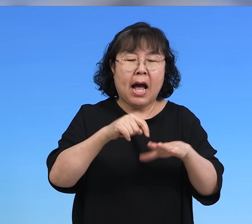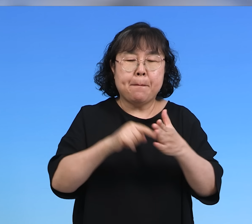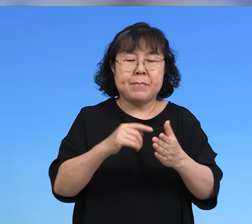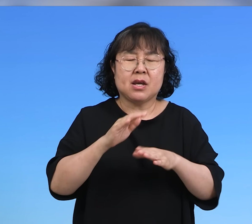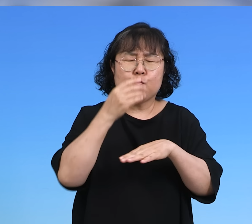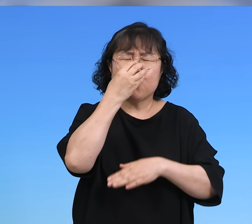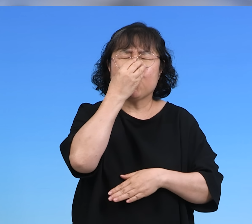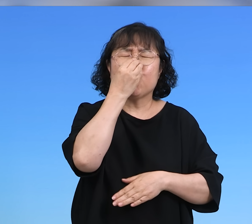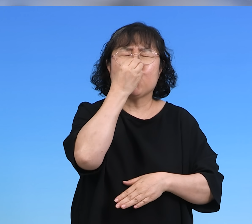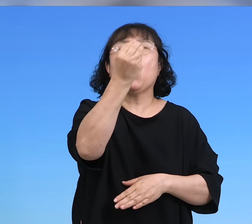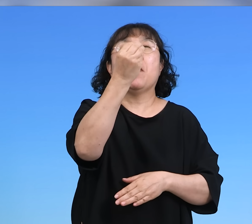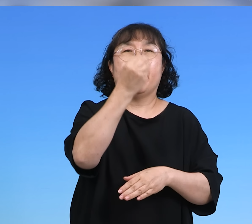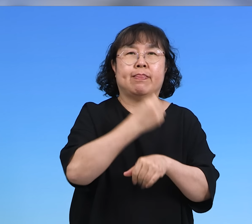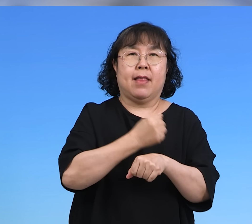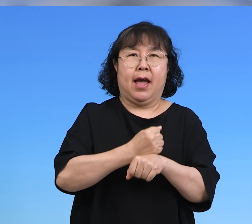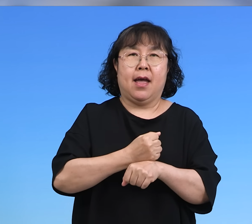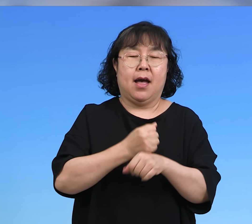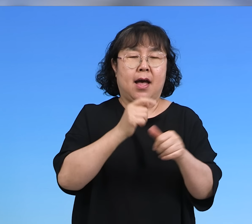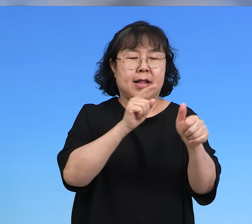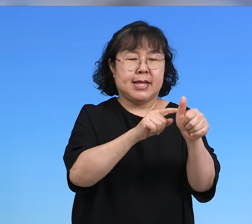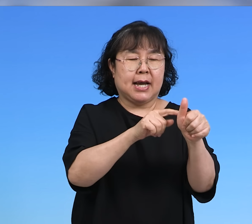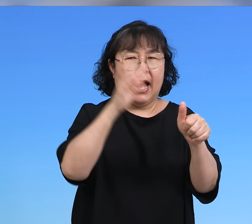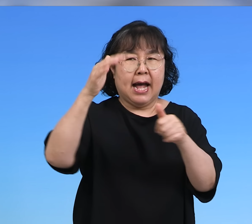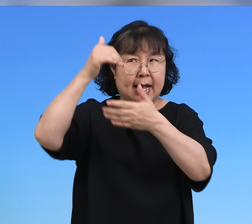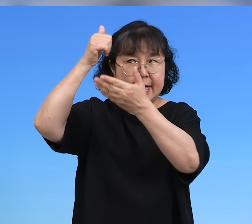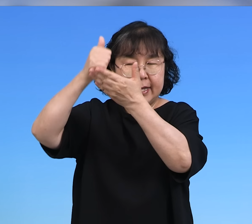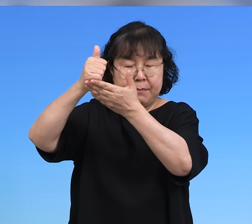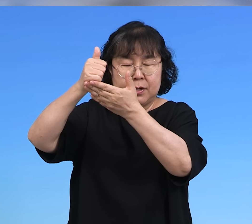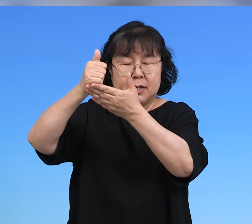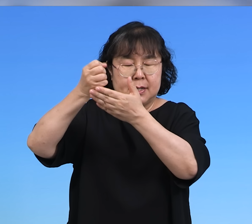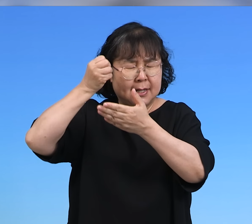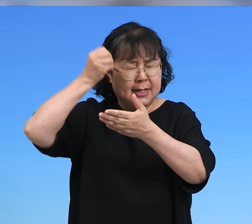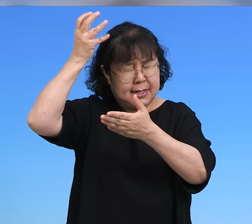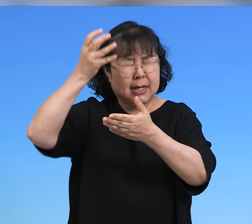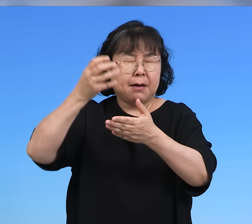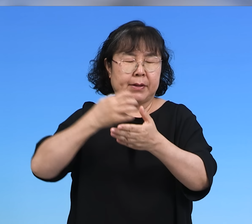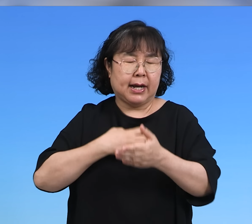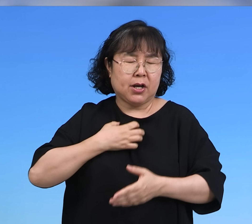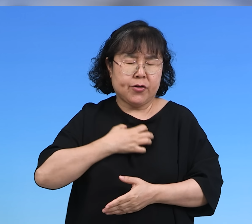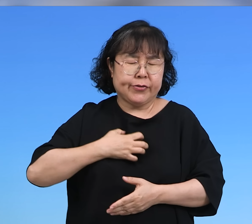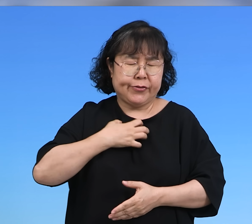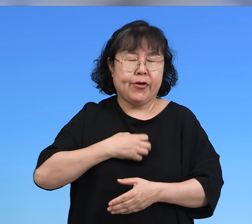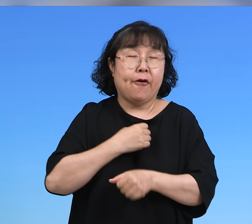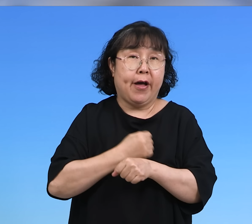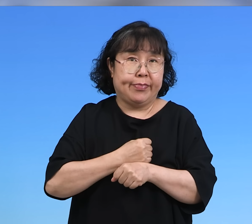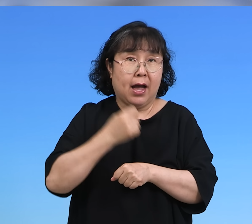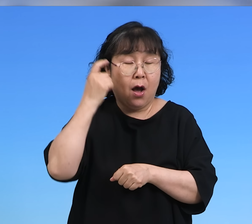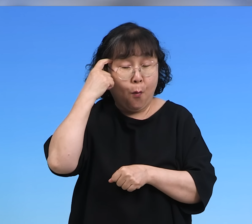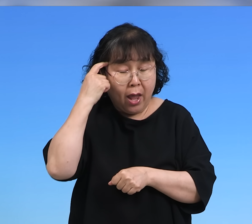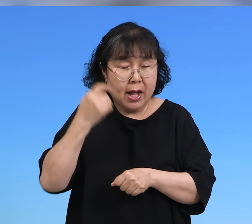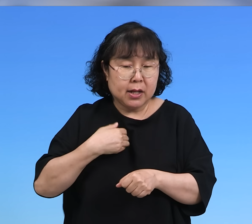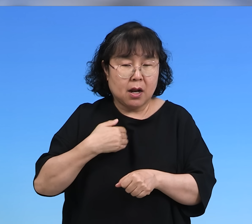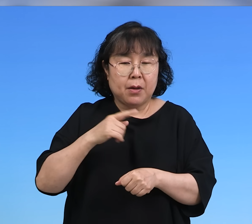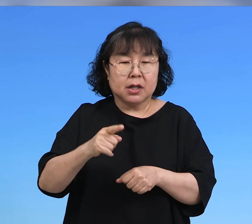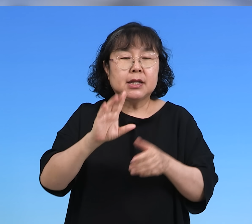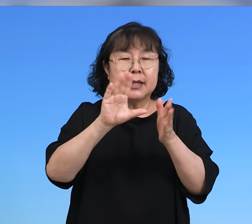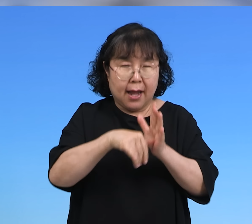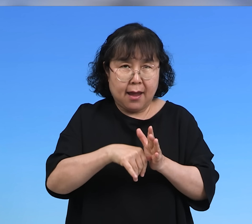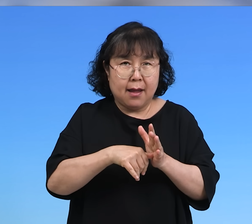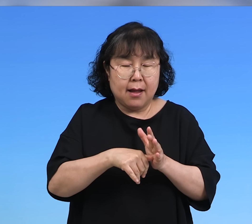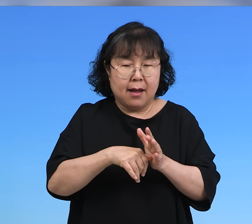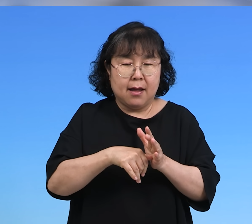교만하여 너의 하나님 여호와를 잊어버릴까 염려하노라. 왜 염려하십니까? 이게 마음이 녹아 물같이 될 위험이 있기